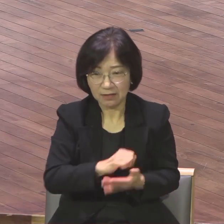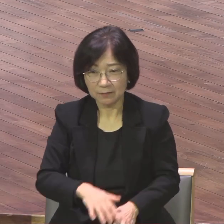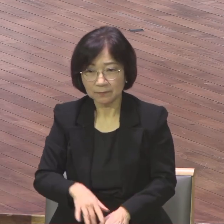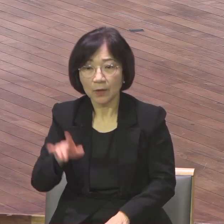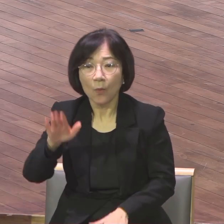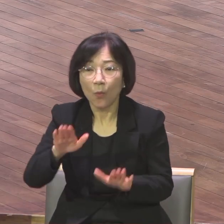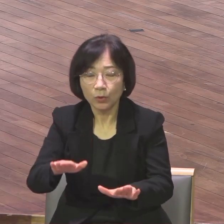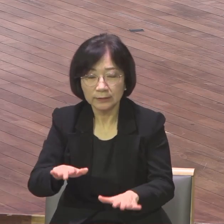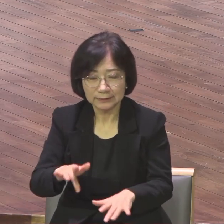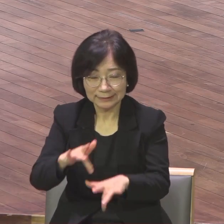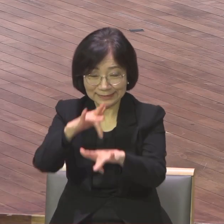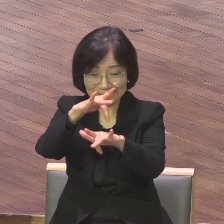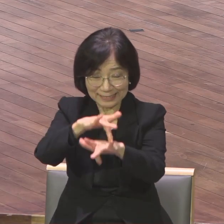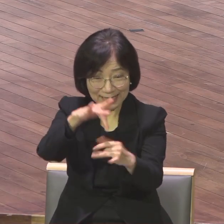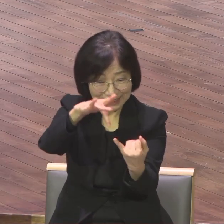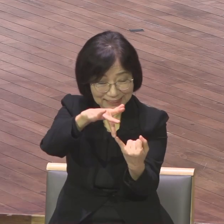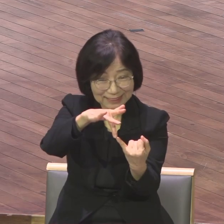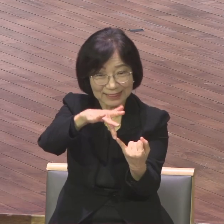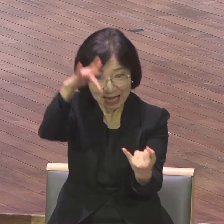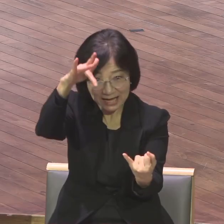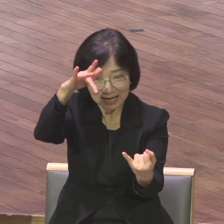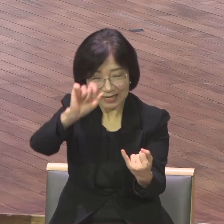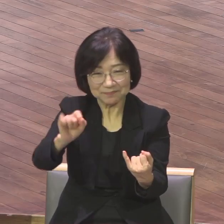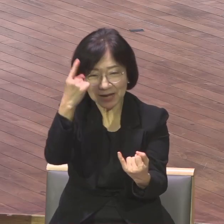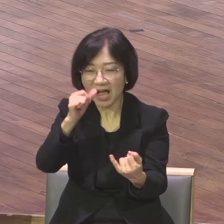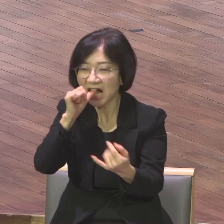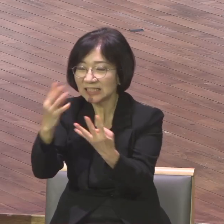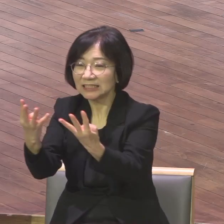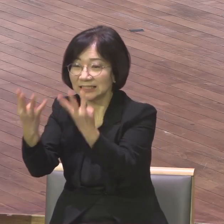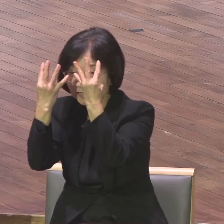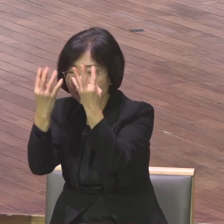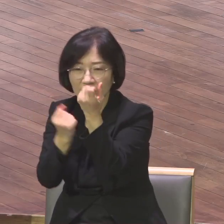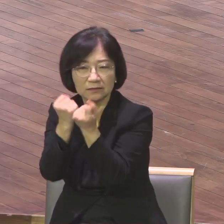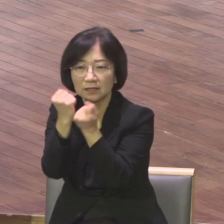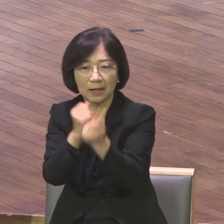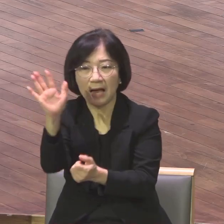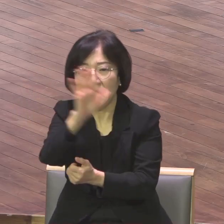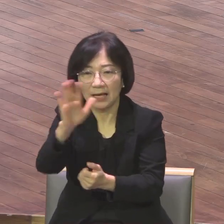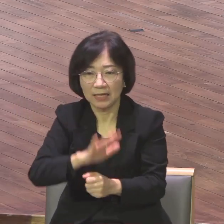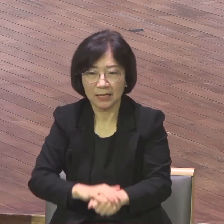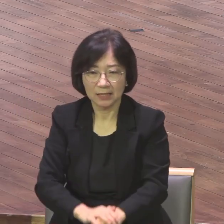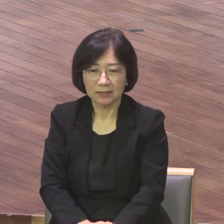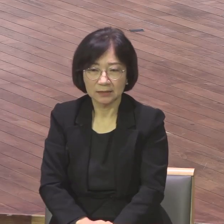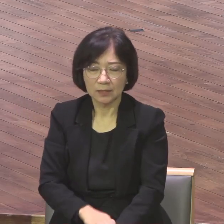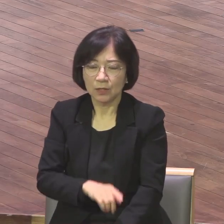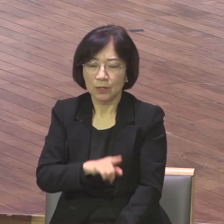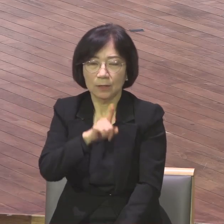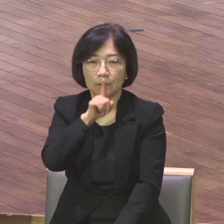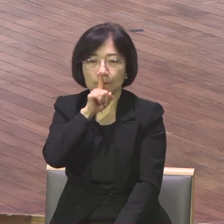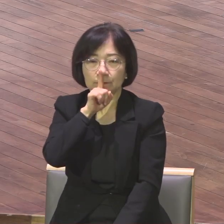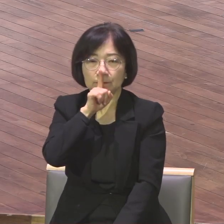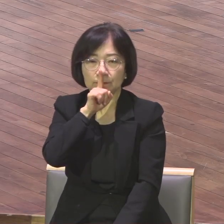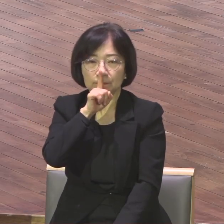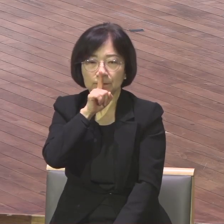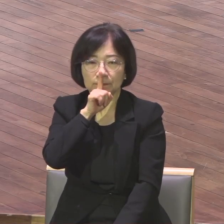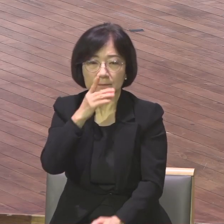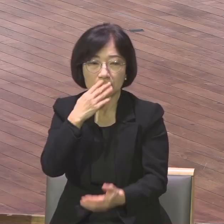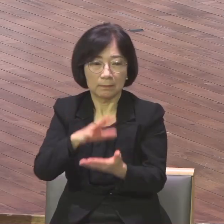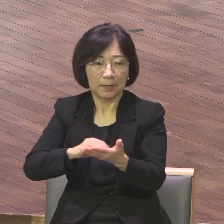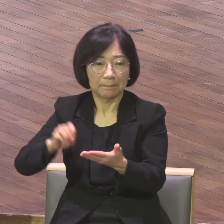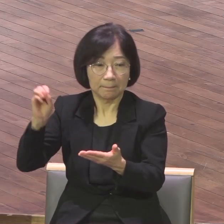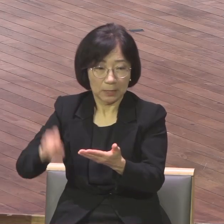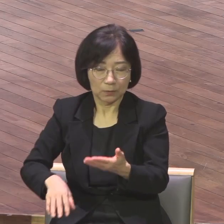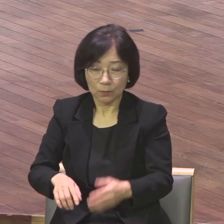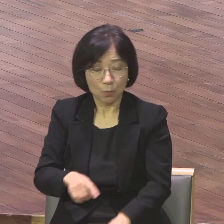바울이 죄를 지어가지고 범죄해가지고 감옥 간 것처럼 그렇게 포장을 해가지고 그 데살로니가 성도들에게